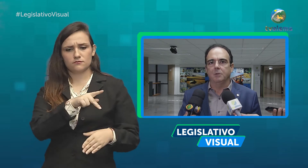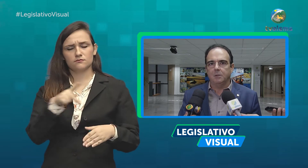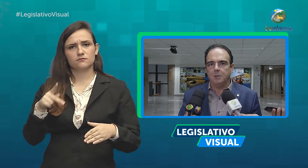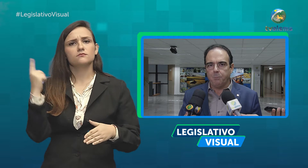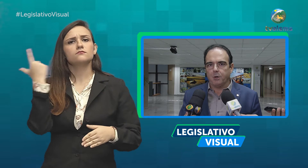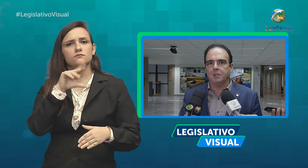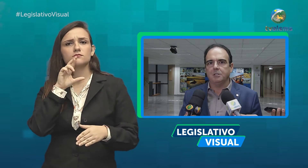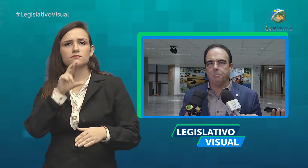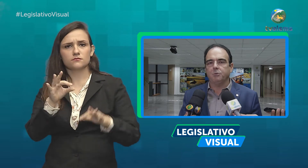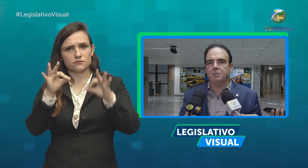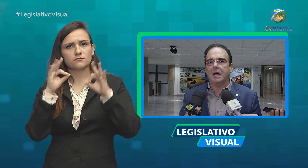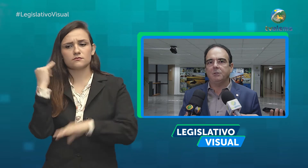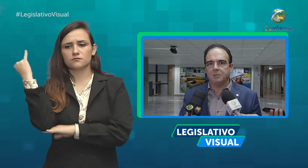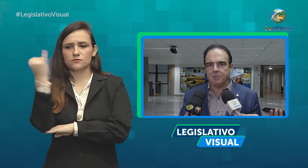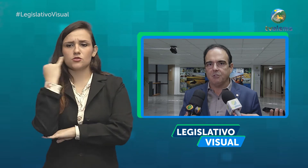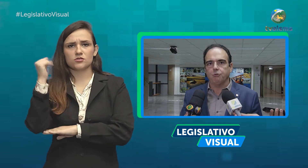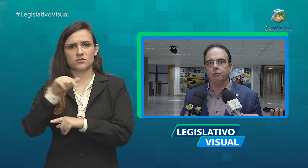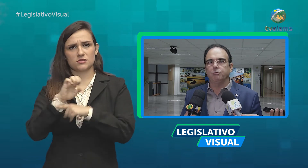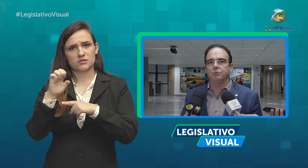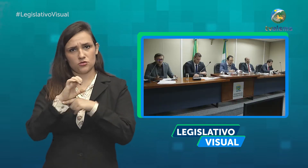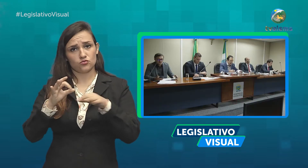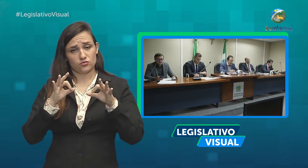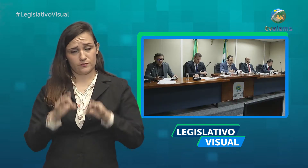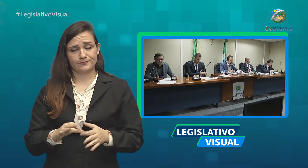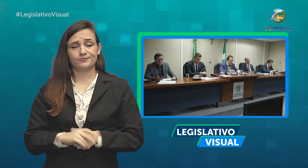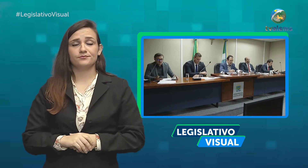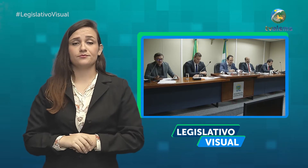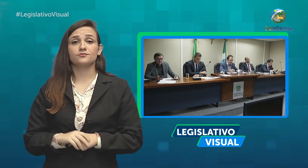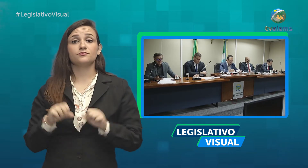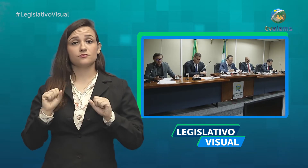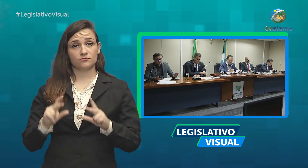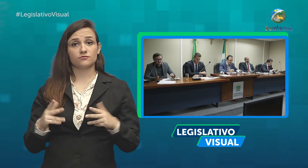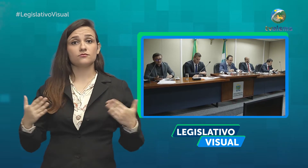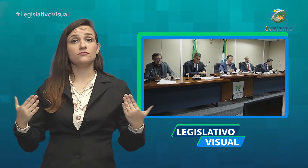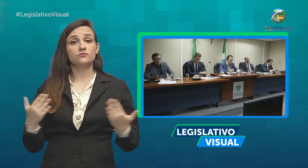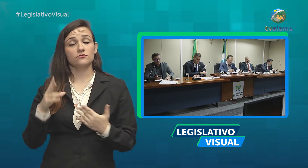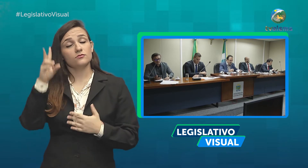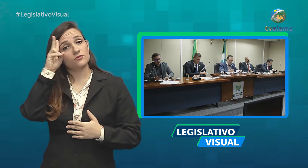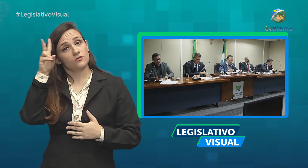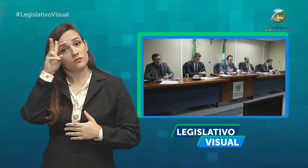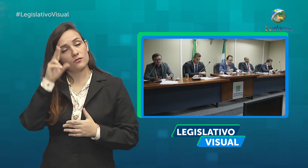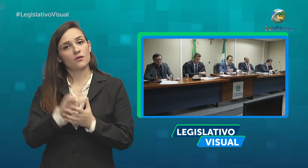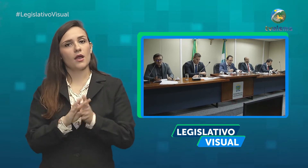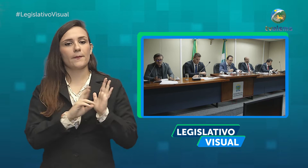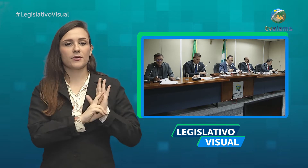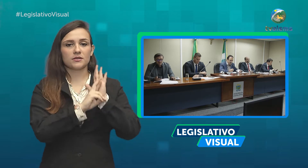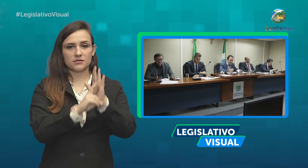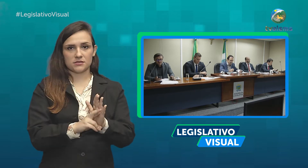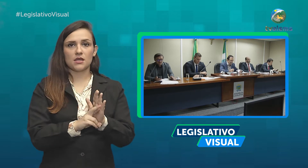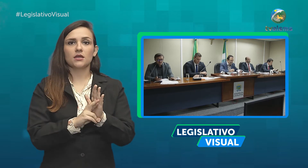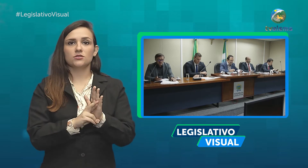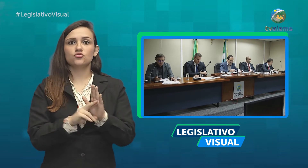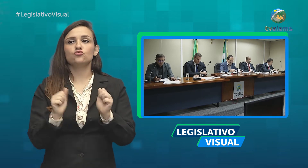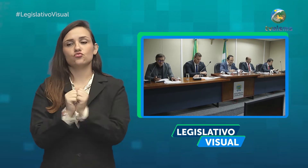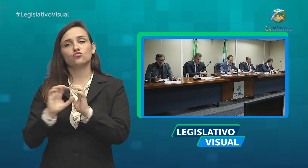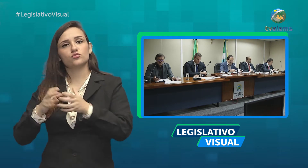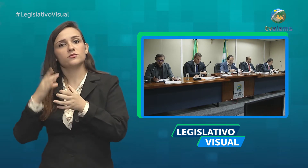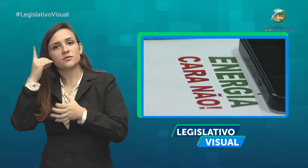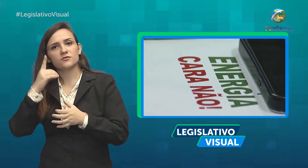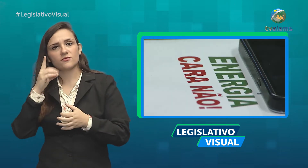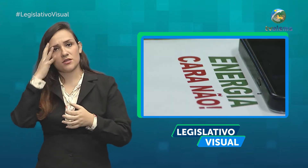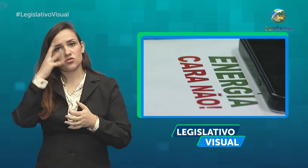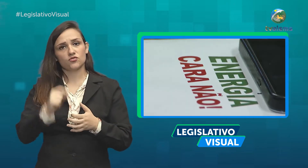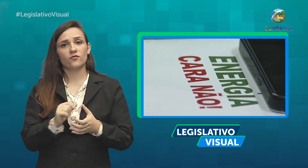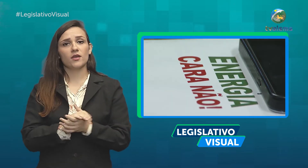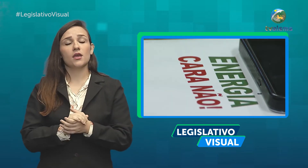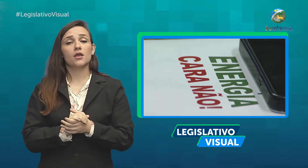resultado importante para o Estado e que seja justo. Na segunda-feira, os deputados e os representantes da Energisa devem voltar a se reunir para decidir